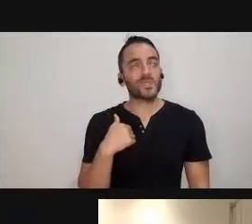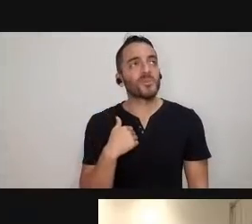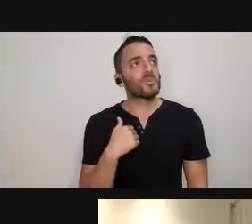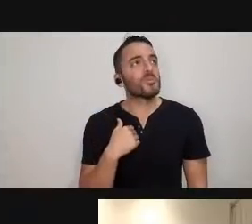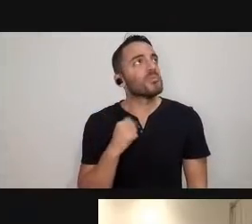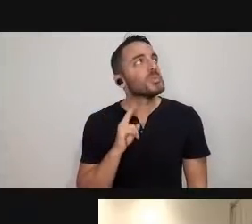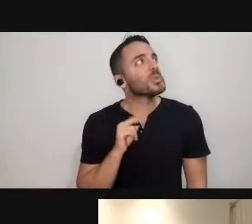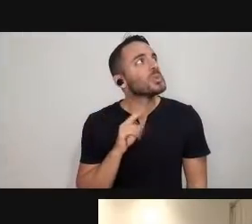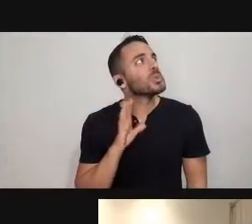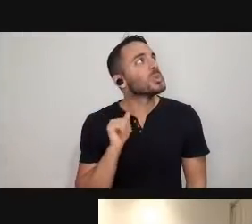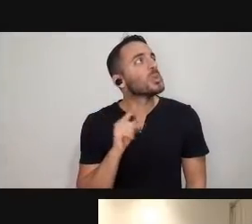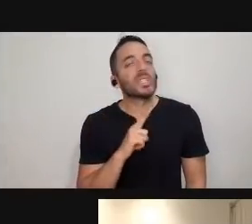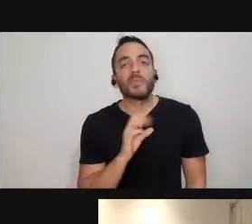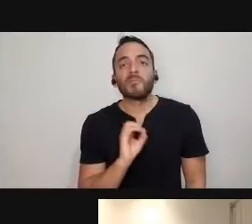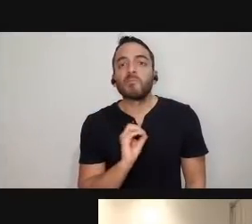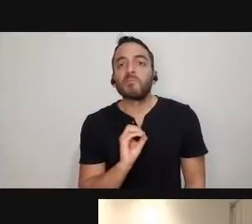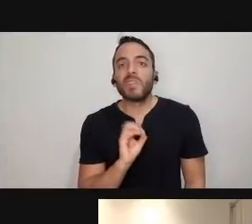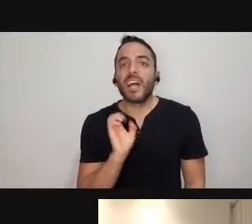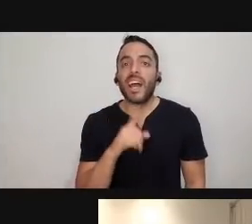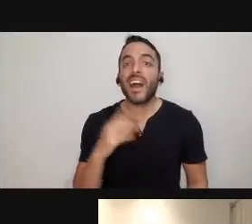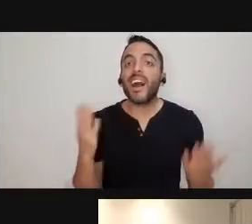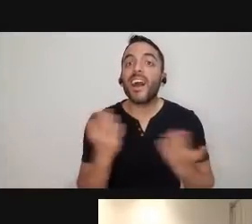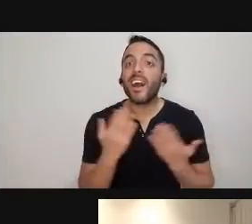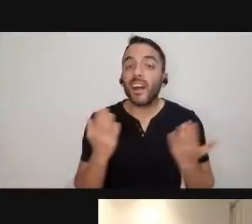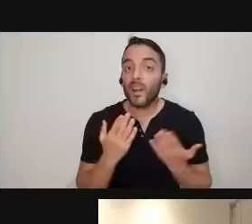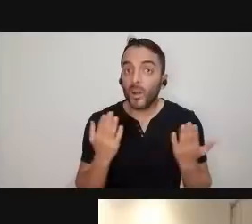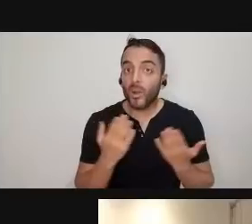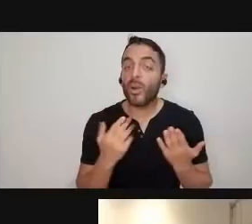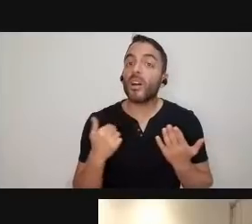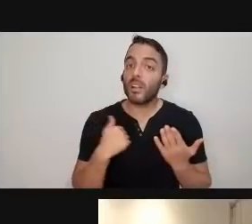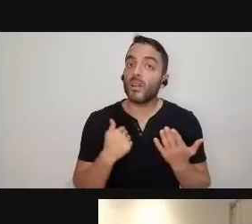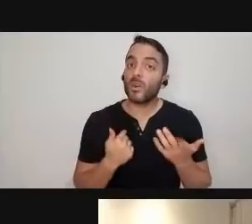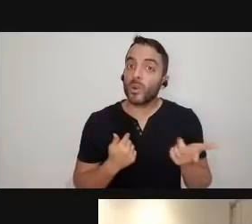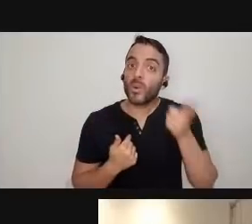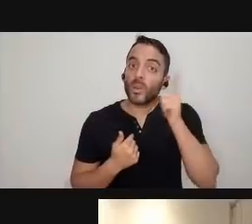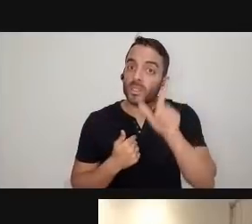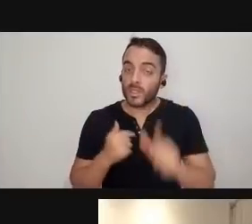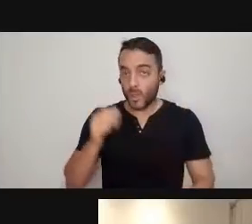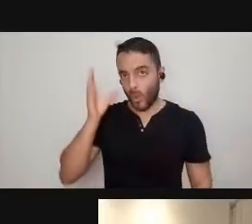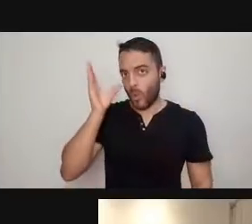tempos, é que eu tenho transformado a minha curiosidade